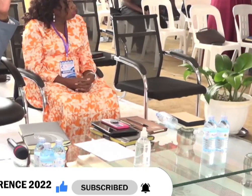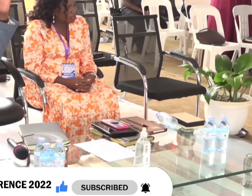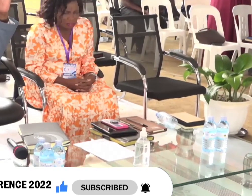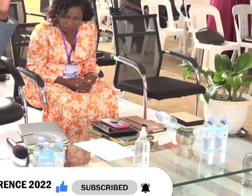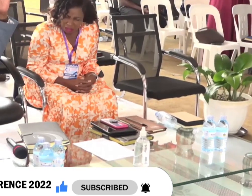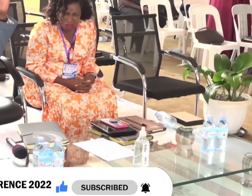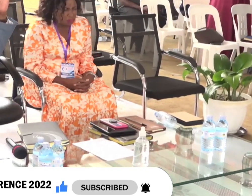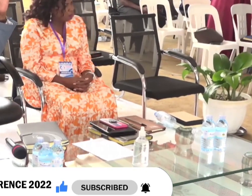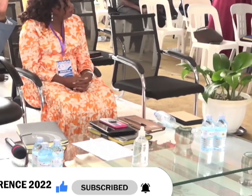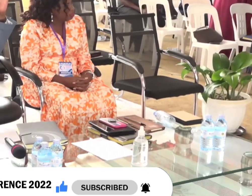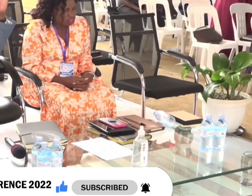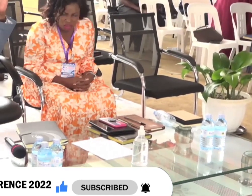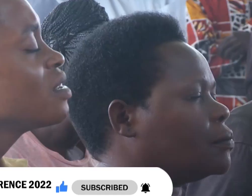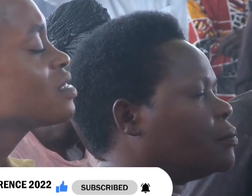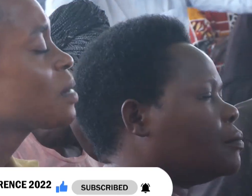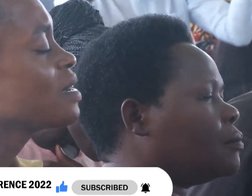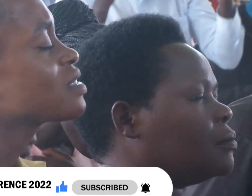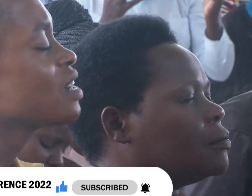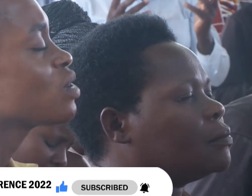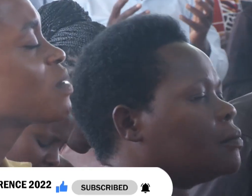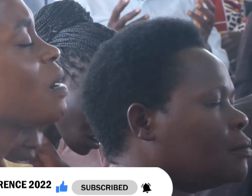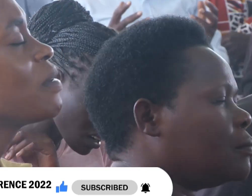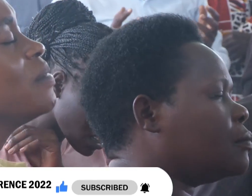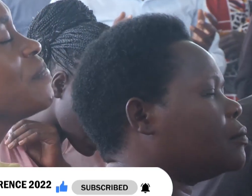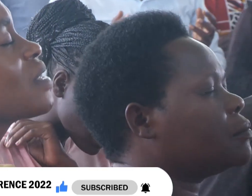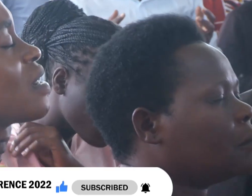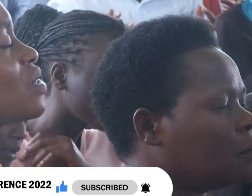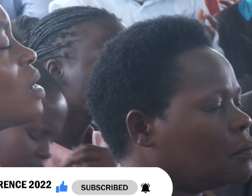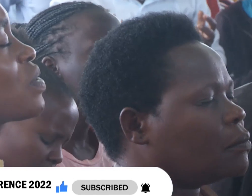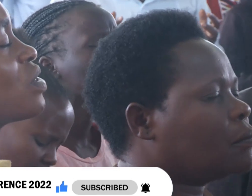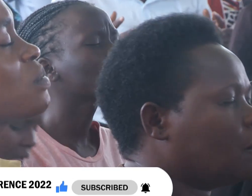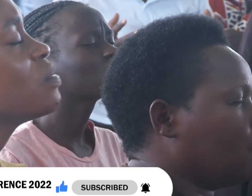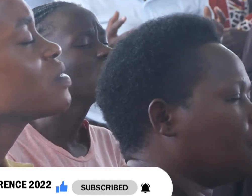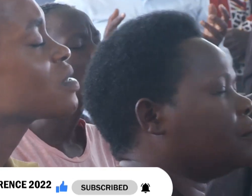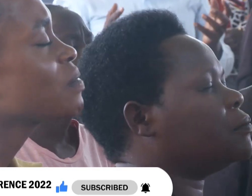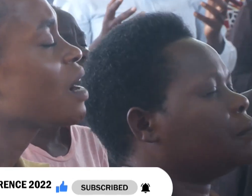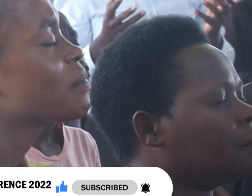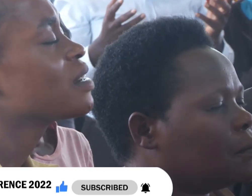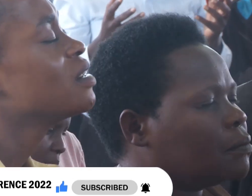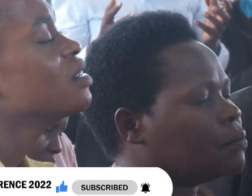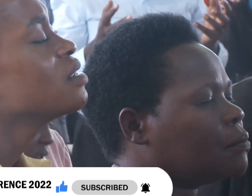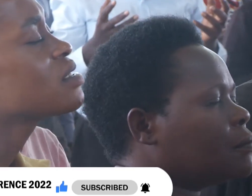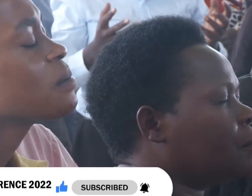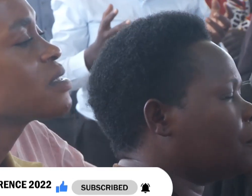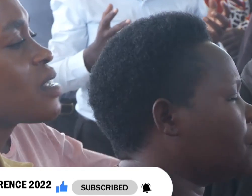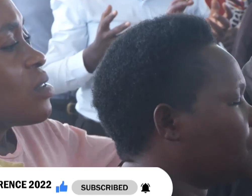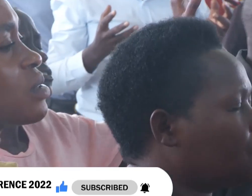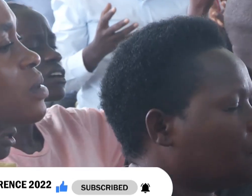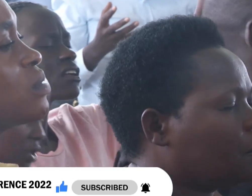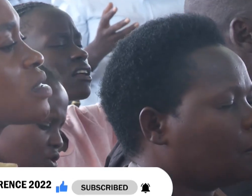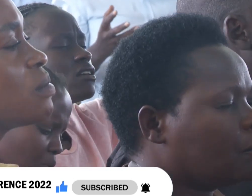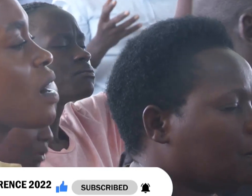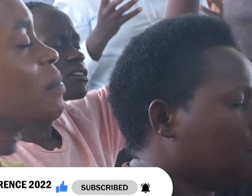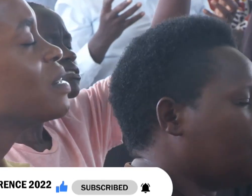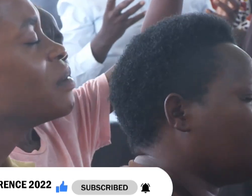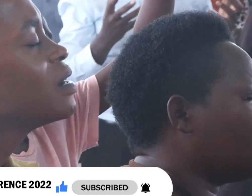n'okugumiikiriza tuyambe otuwe ekisa Katonda affe omwaka guno nga gugwako okutuulawo ku bigere ebyo